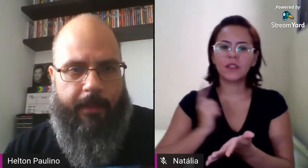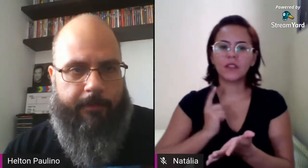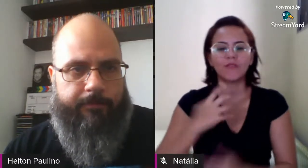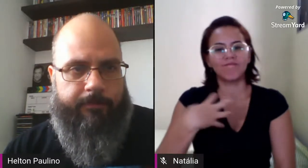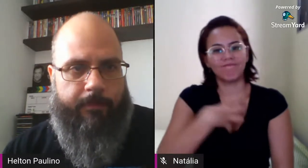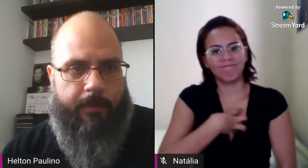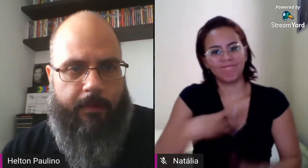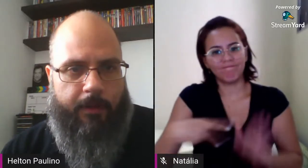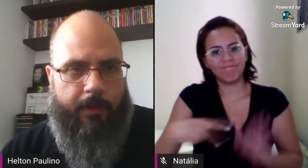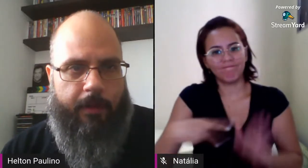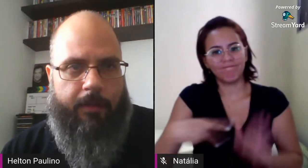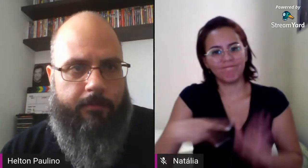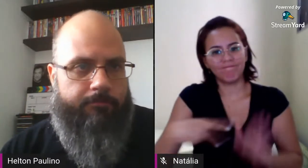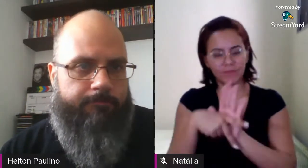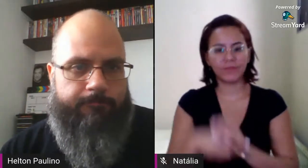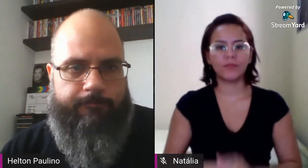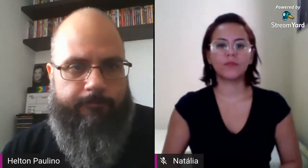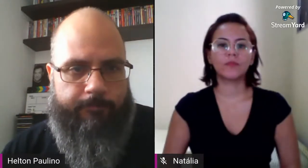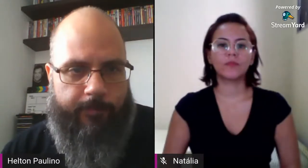Bem,